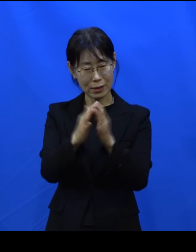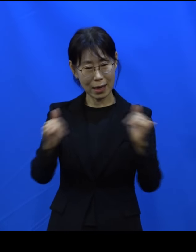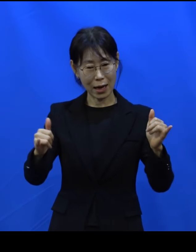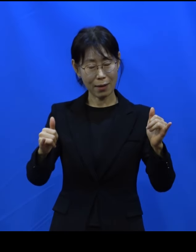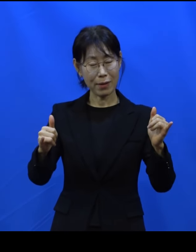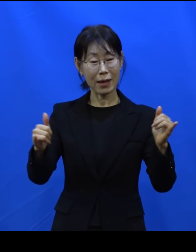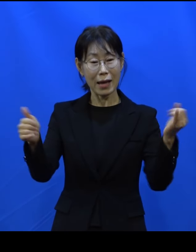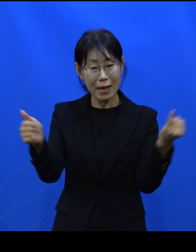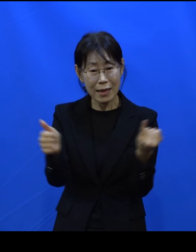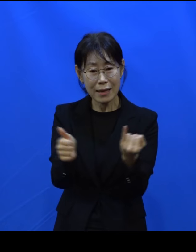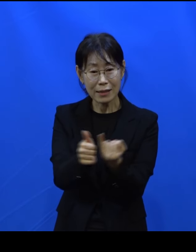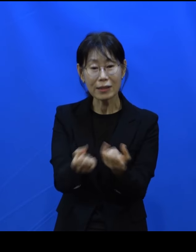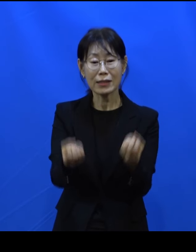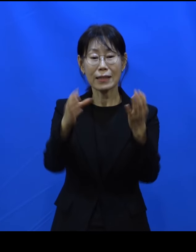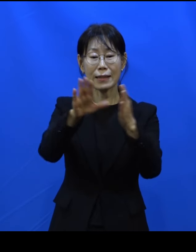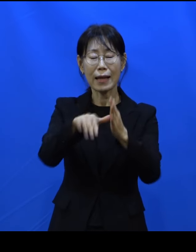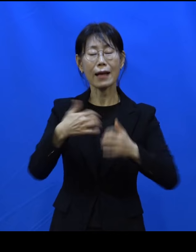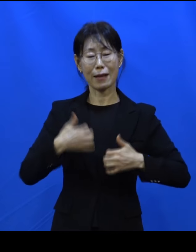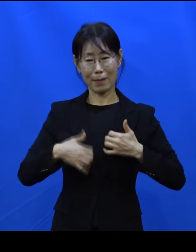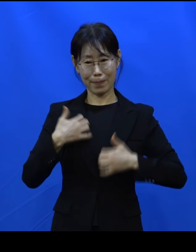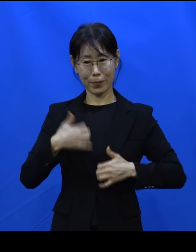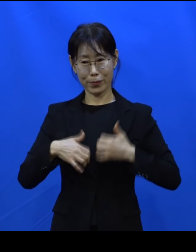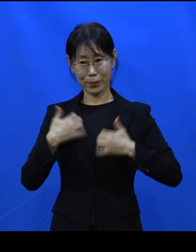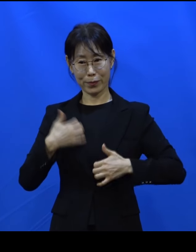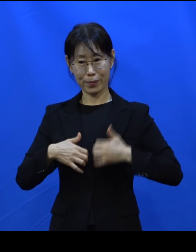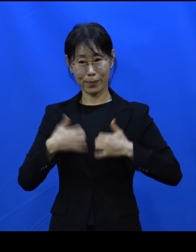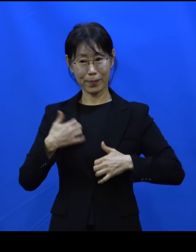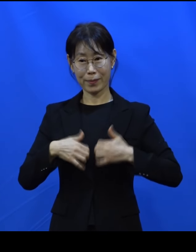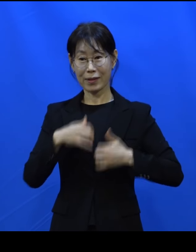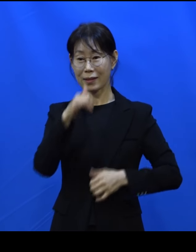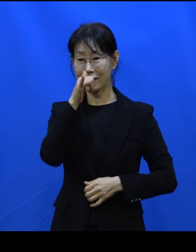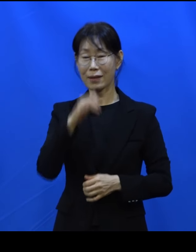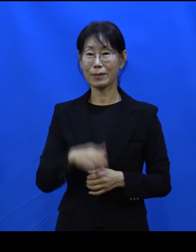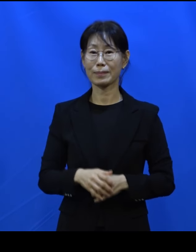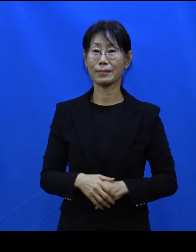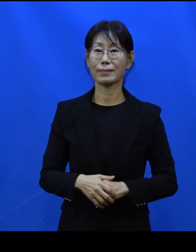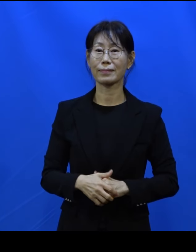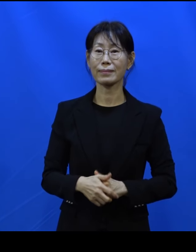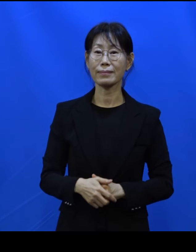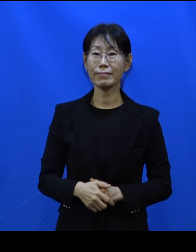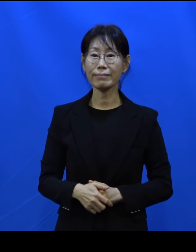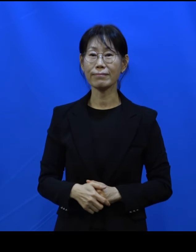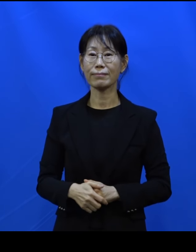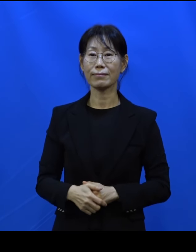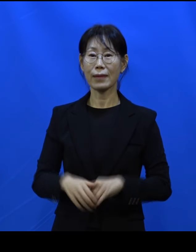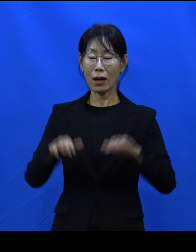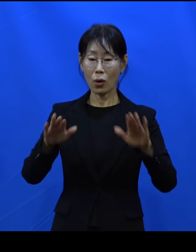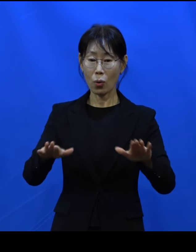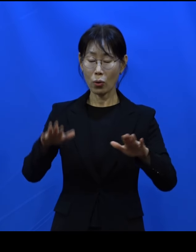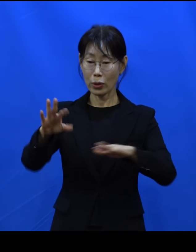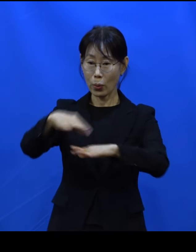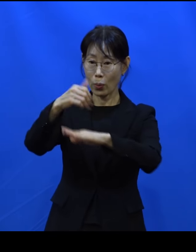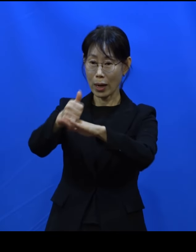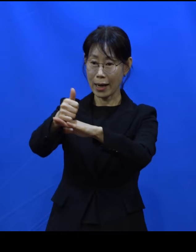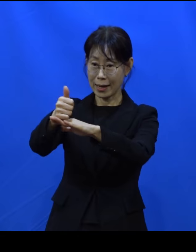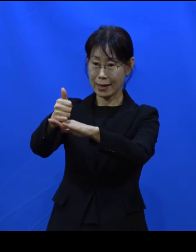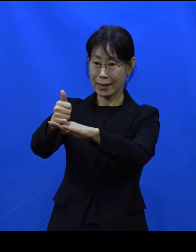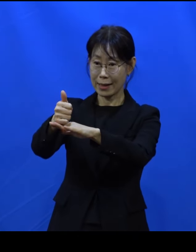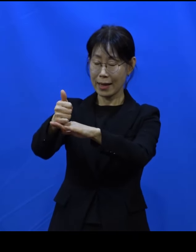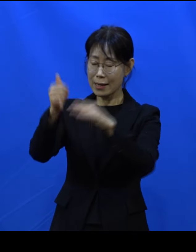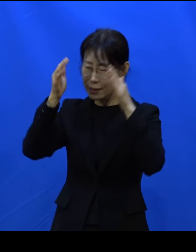근데 우리는 기쁨의 대상이 되는 거죠. 그러면서 온통 왕에게 시선이 집중되고 있습니다.